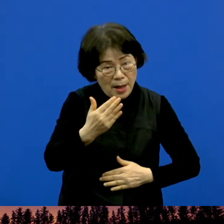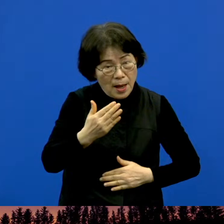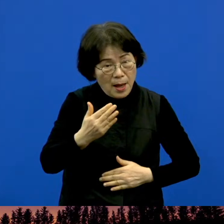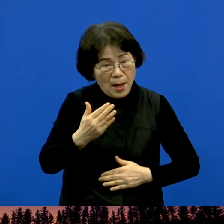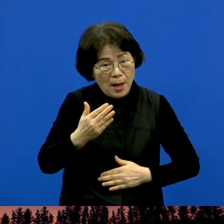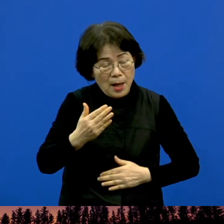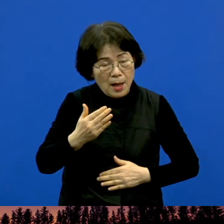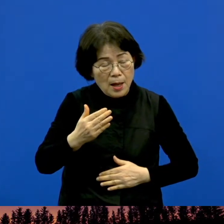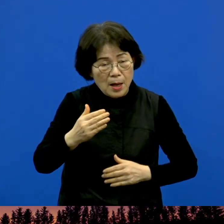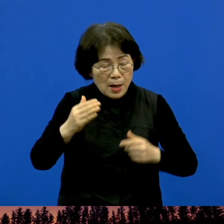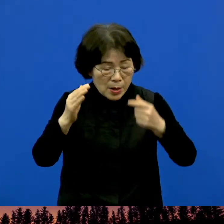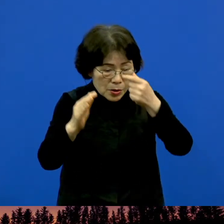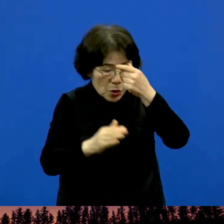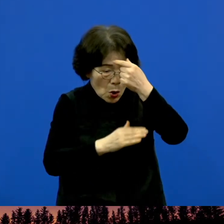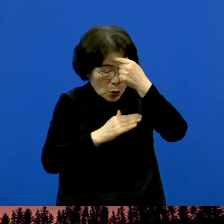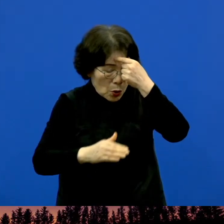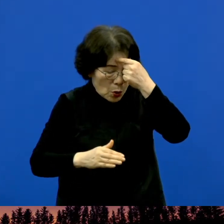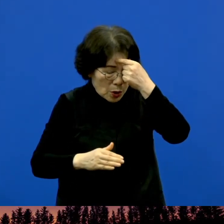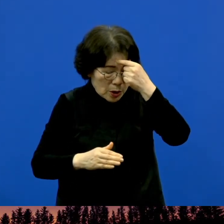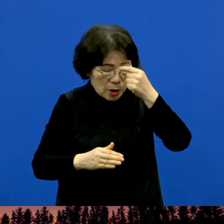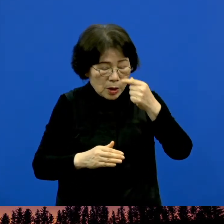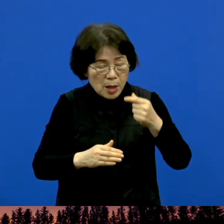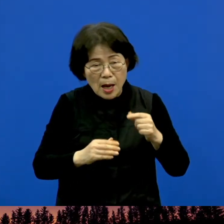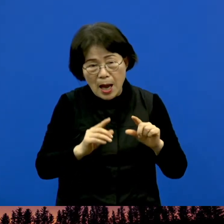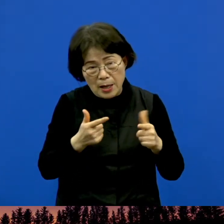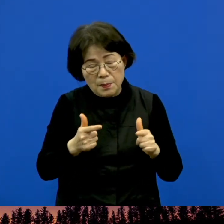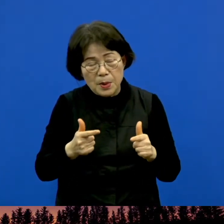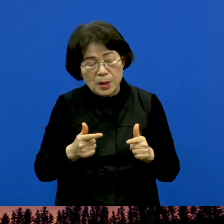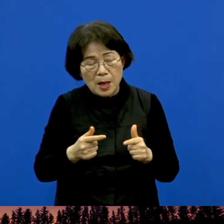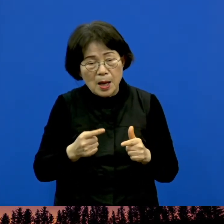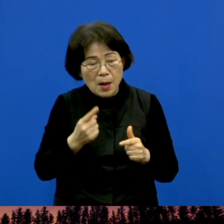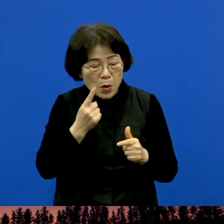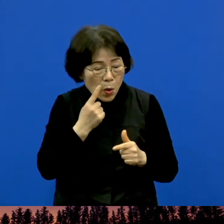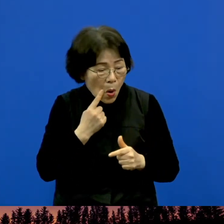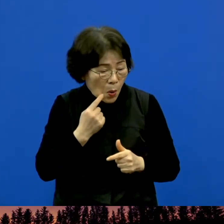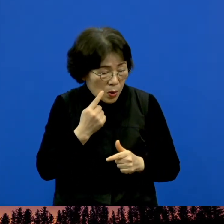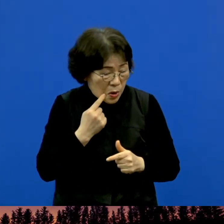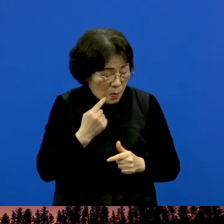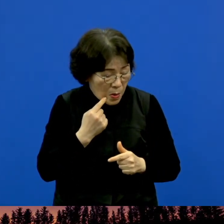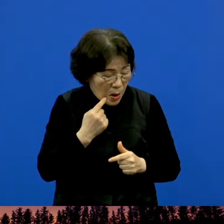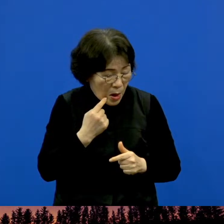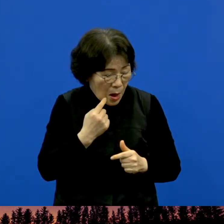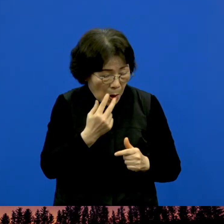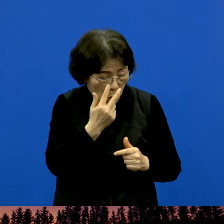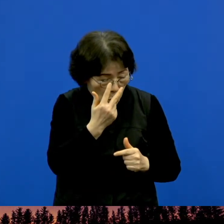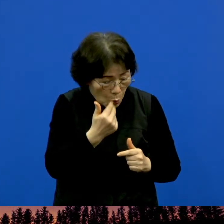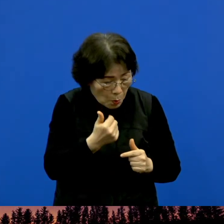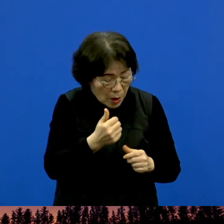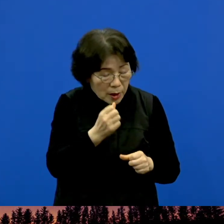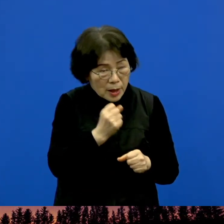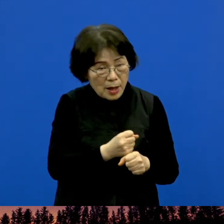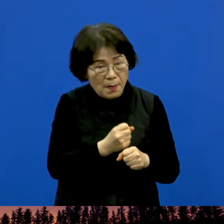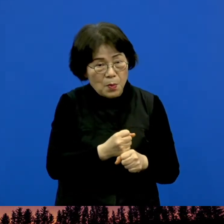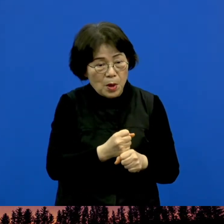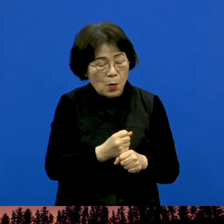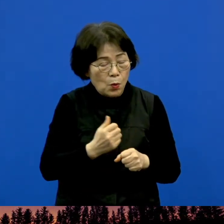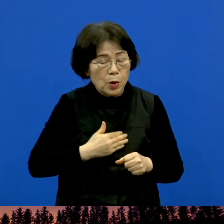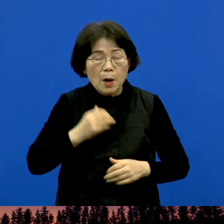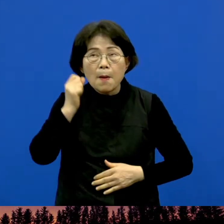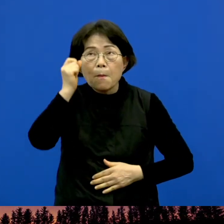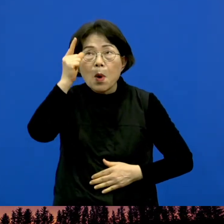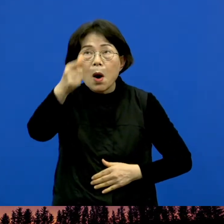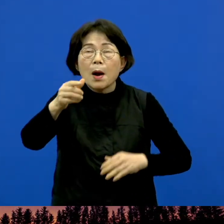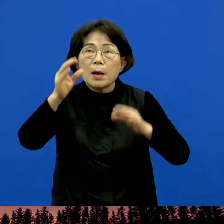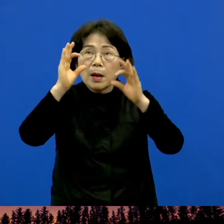아니에요. 탐심은 눈을 멀게 한다고 그러잖아요. 세상 사람들과 우리가 경쟁이 안 되는 이유가 그거예요. 우리는 멀리 보는 겁니다.